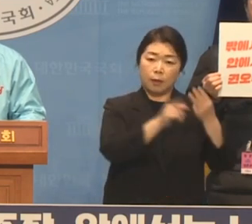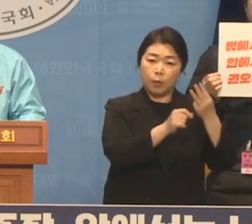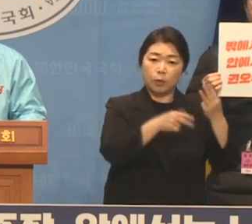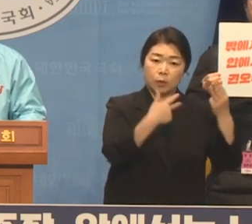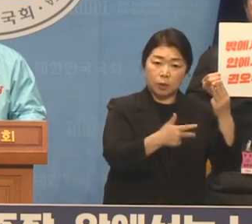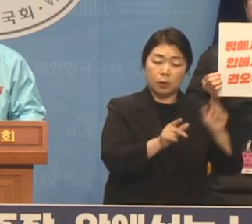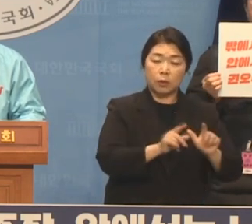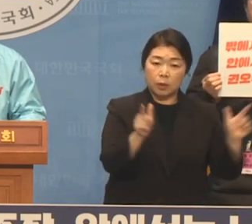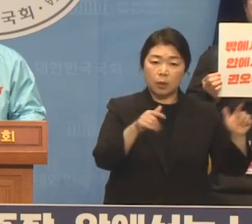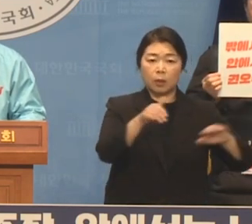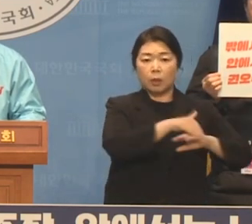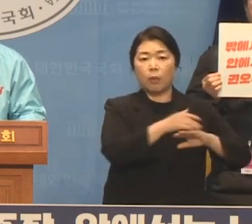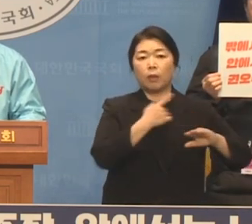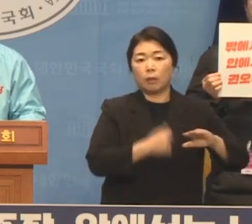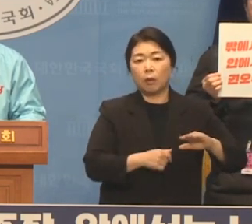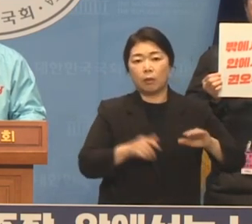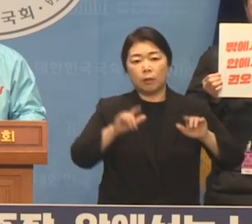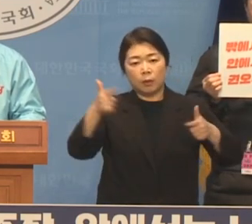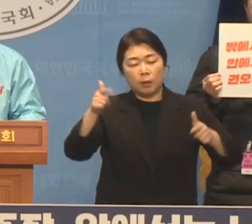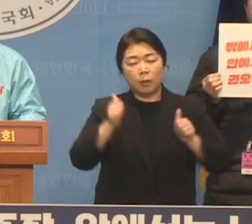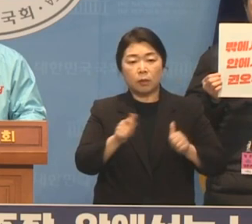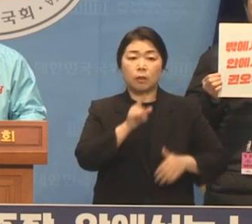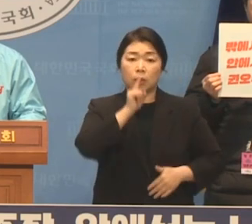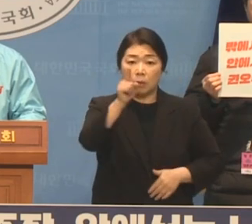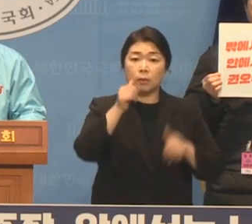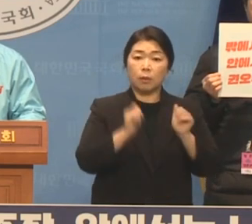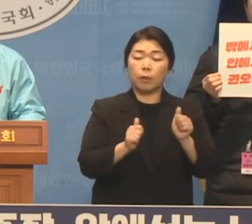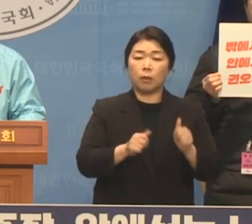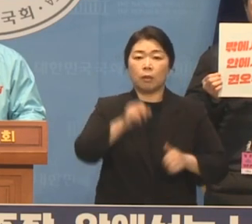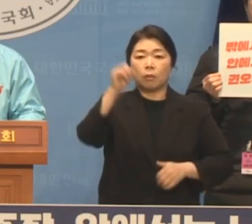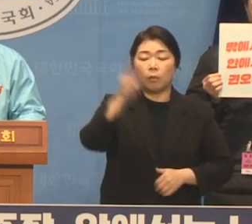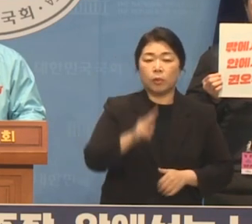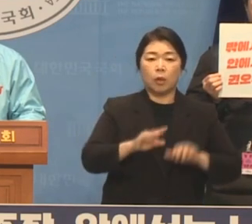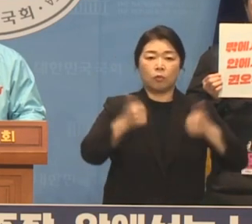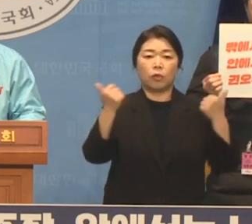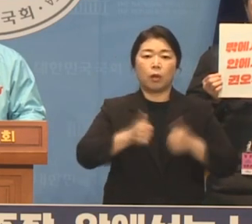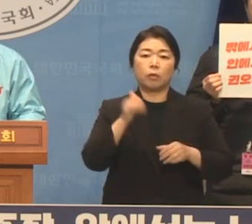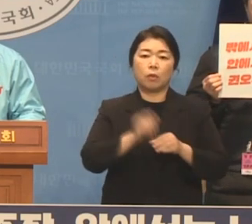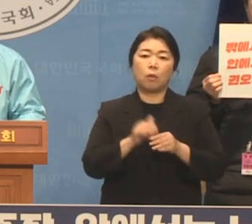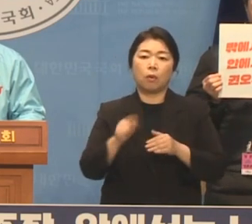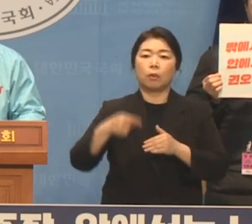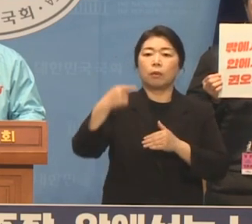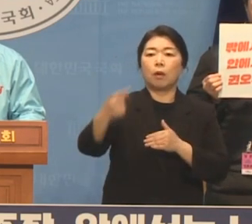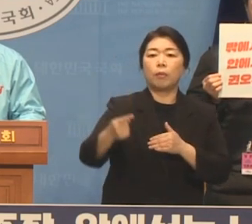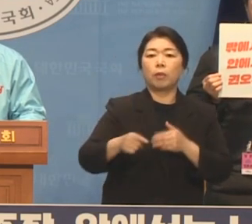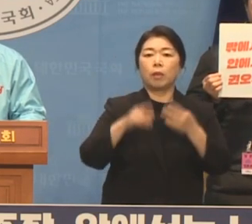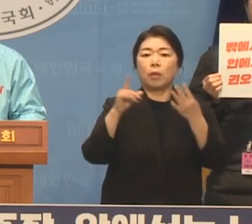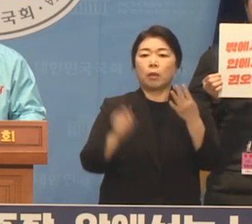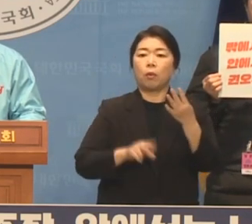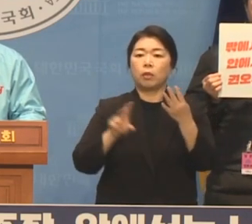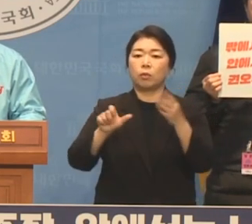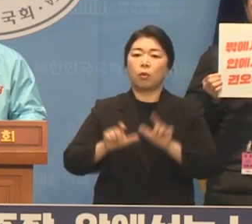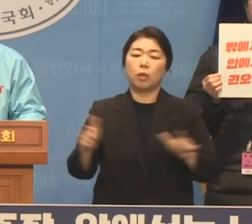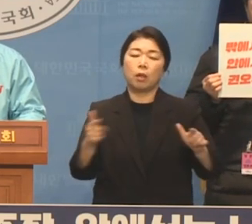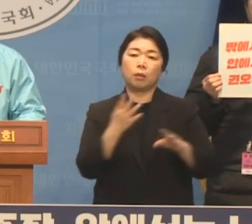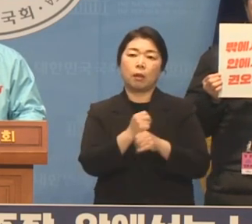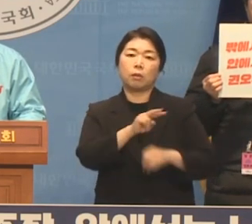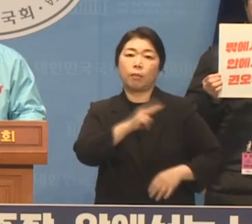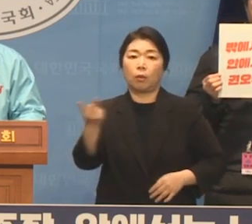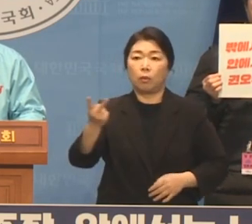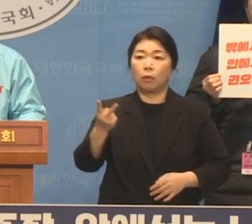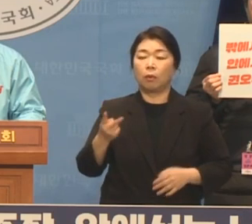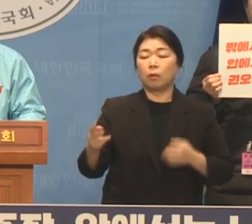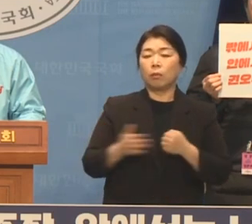7일로 예정되었던 항소심 재판이 갑자기 총선 이후인 다음 달 25일로 변경되어